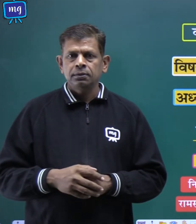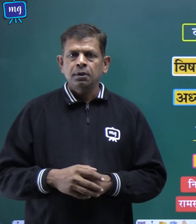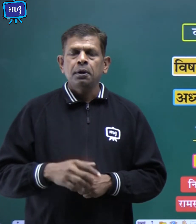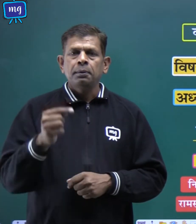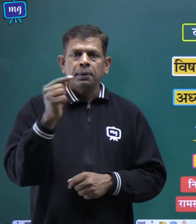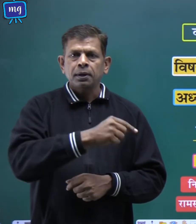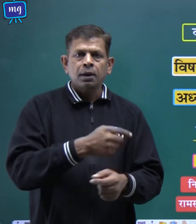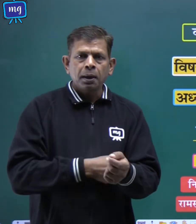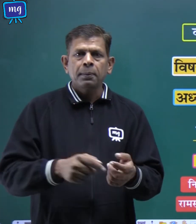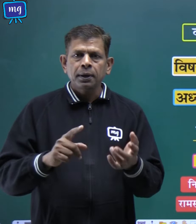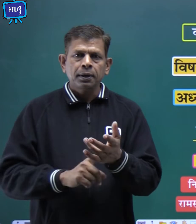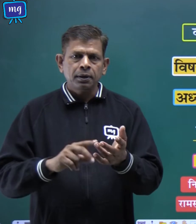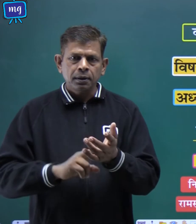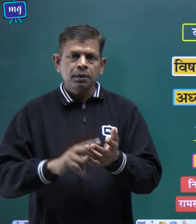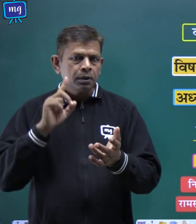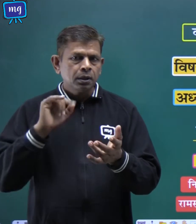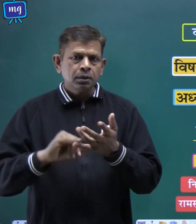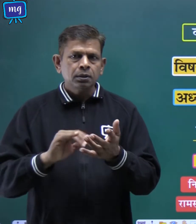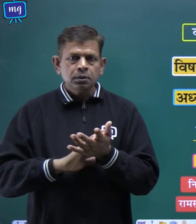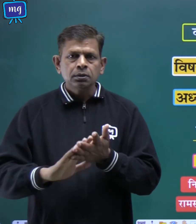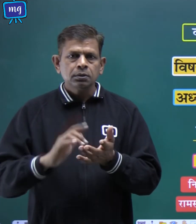मेरा नाम निशी अरोड़ा है